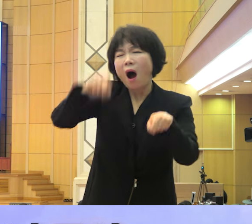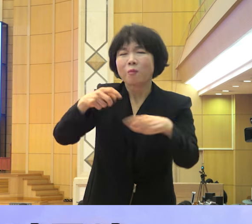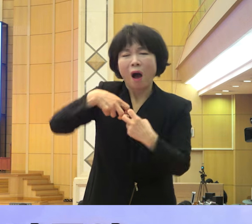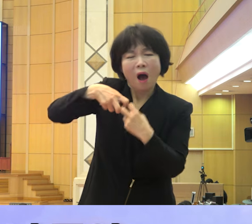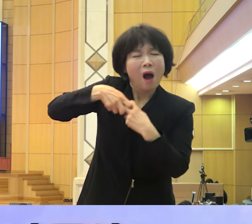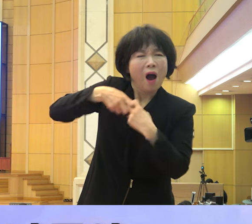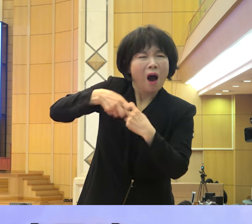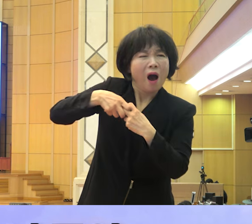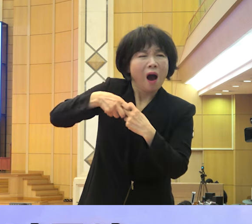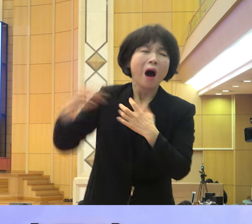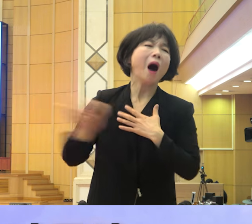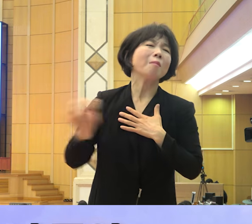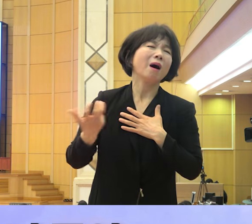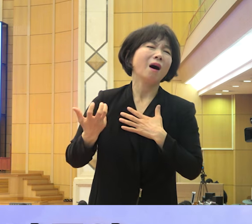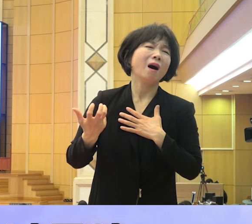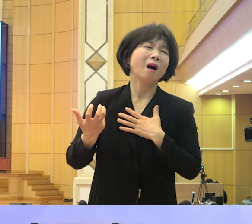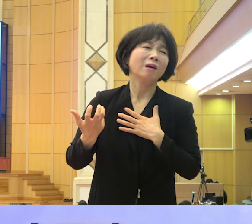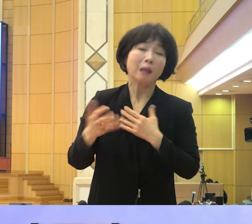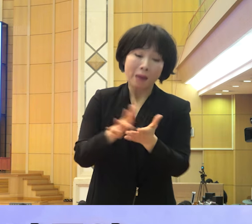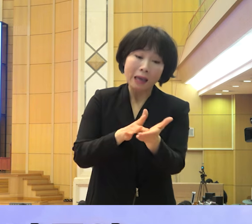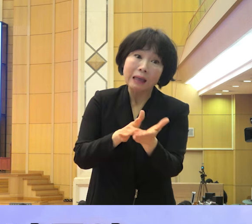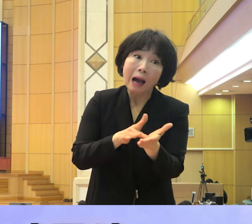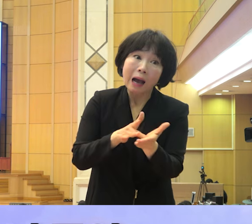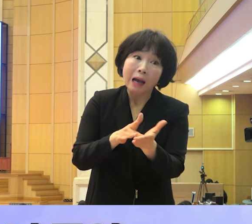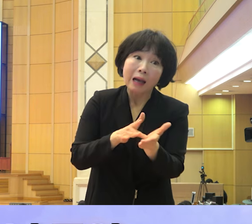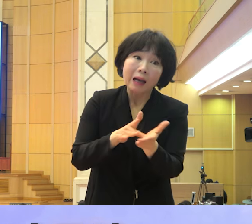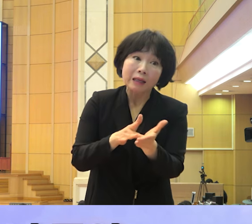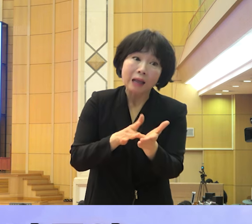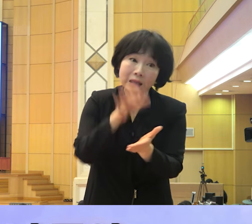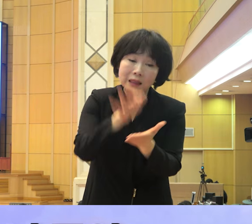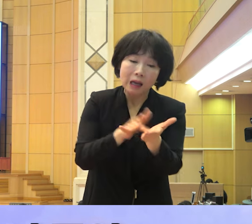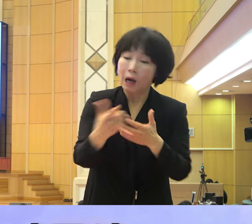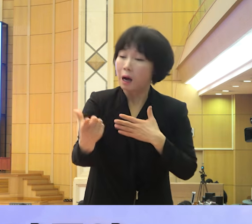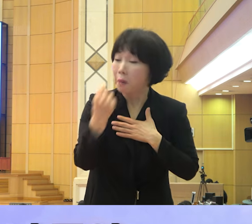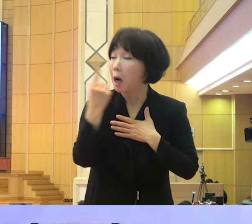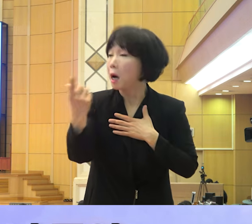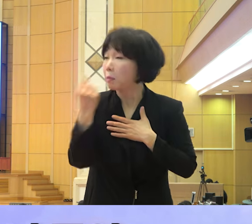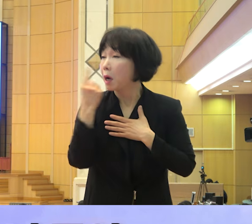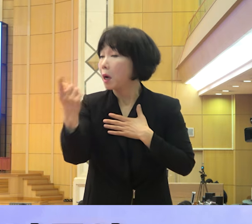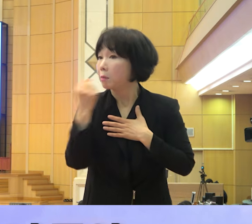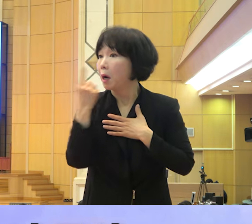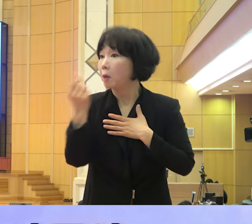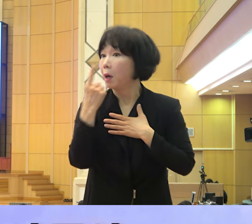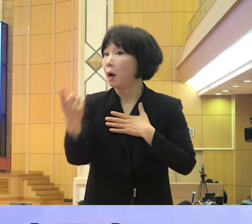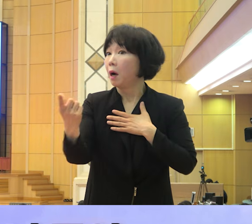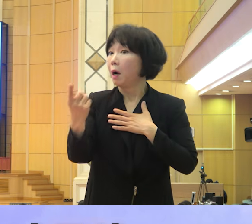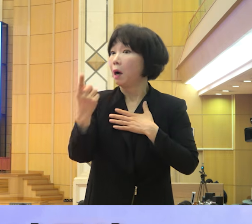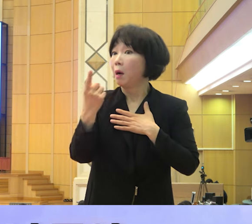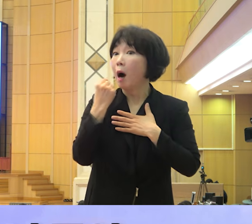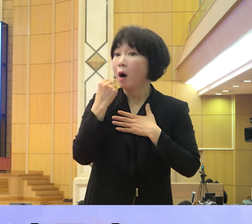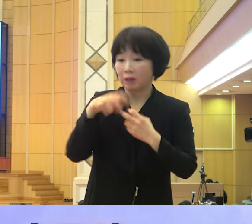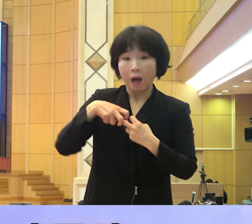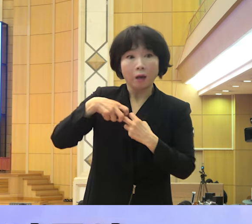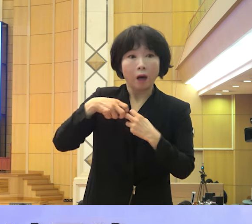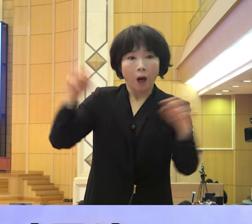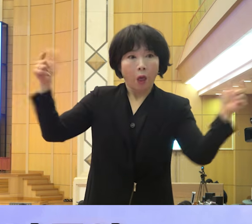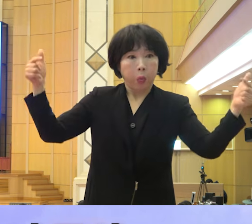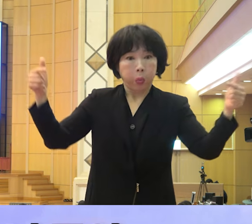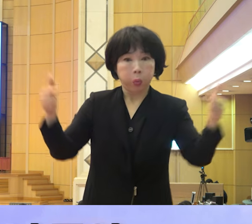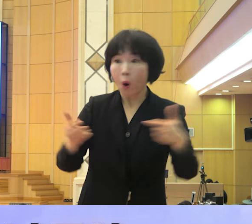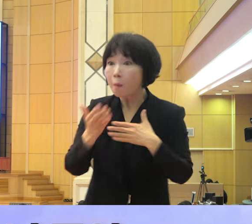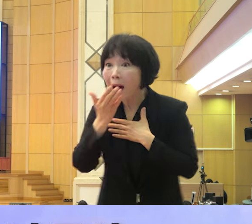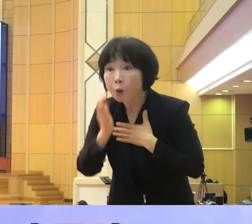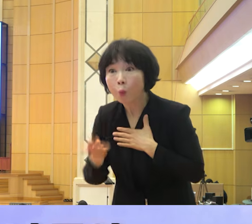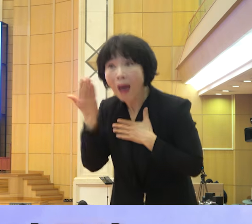드시죠. 이 MSM의 영양제 속에 들어있는 성분이 사람이 먹을 수 있는